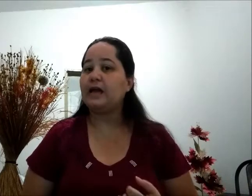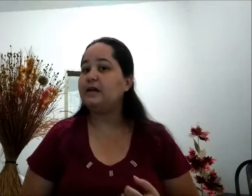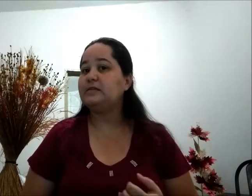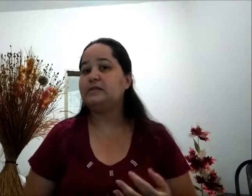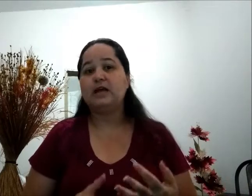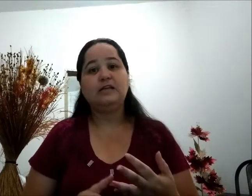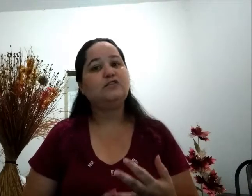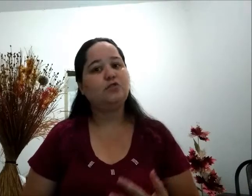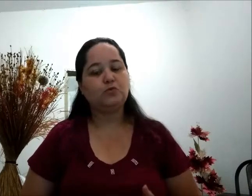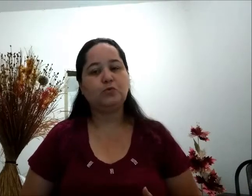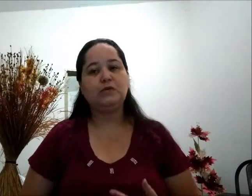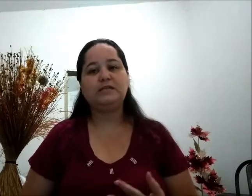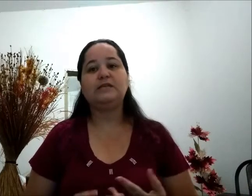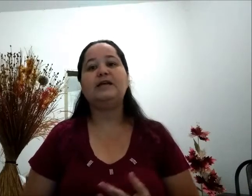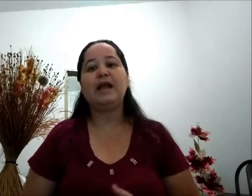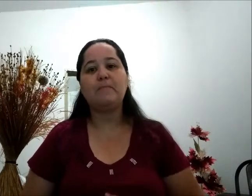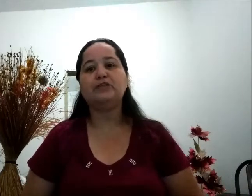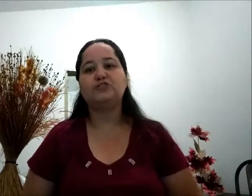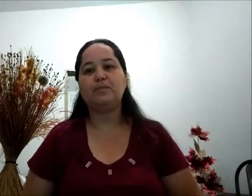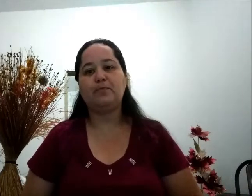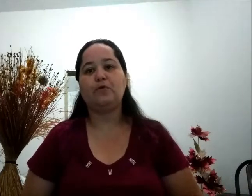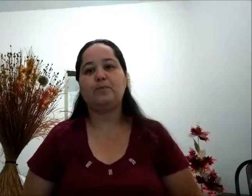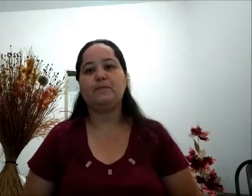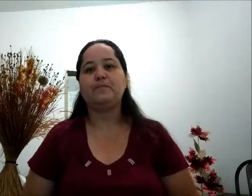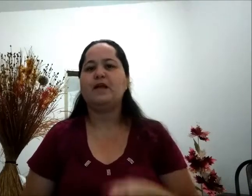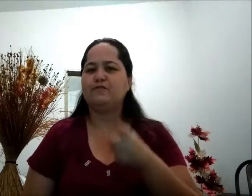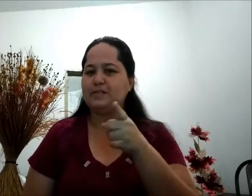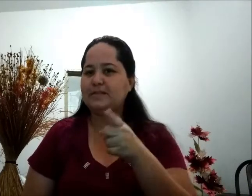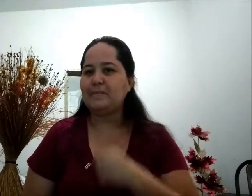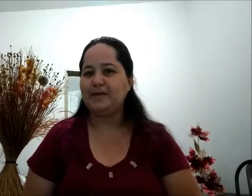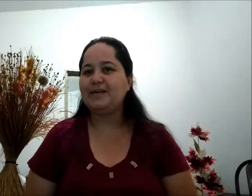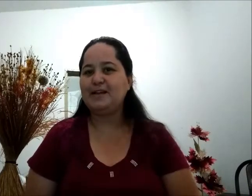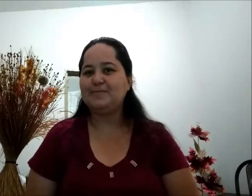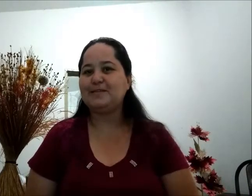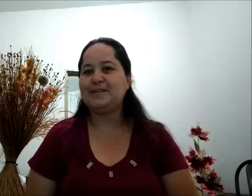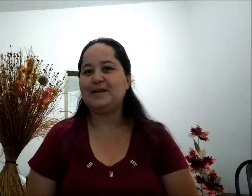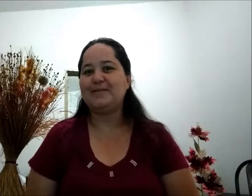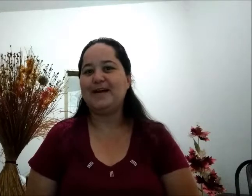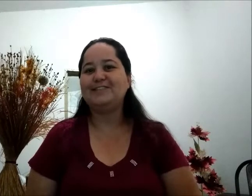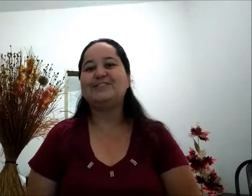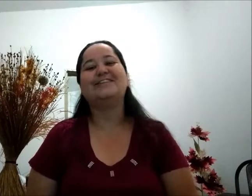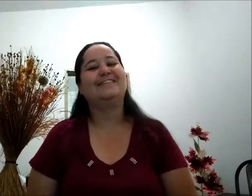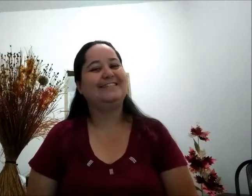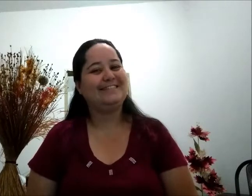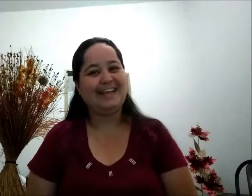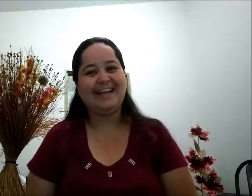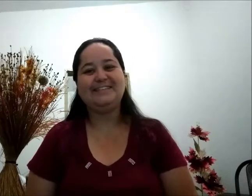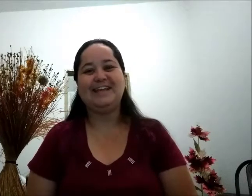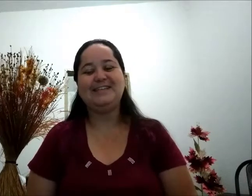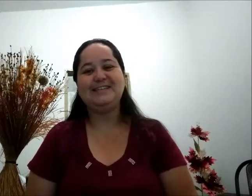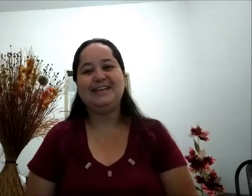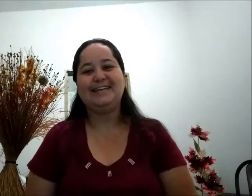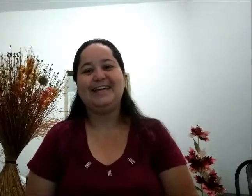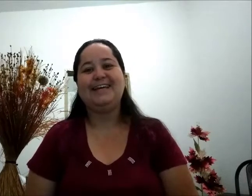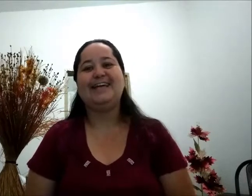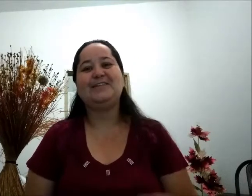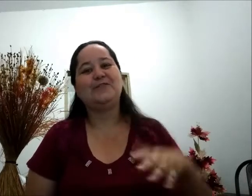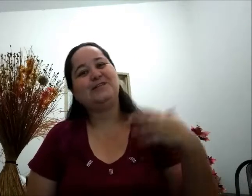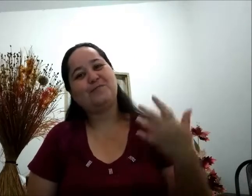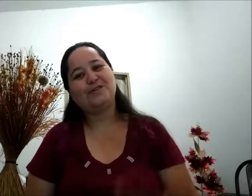regras, estruturas e gramática própria. Você sabia que Libras tem gramática? Tem sim. Então, nas